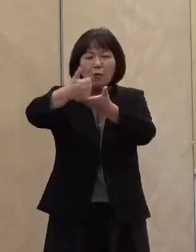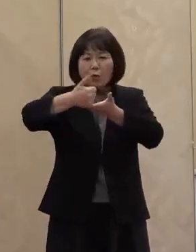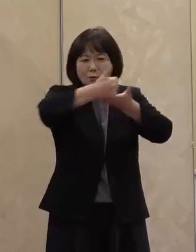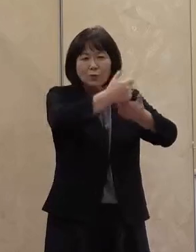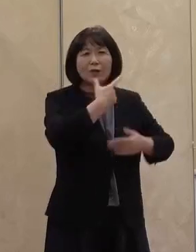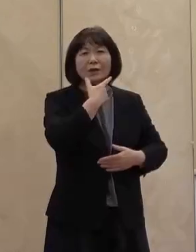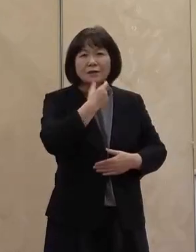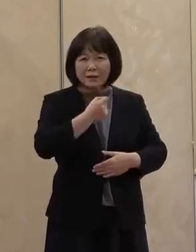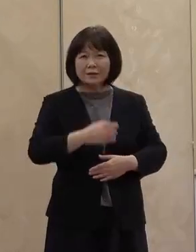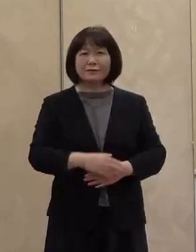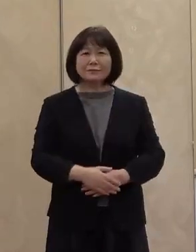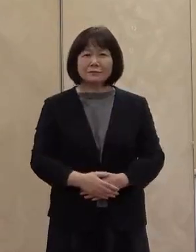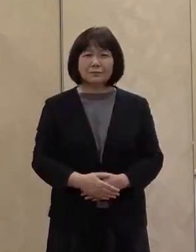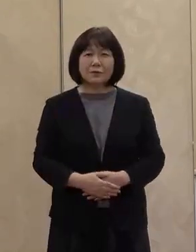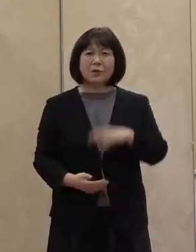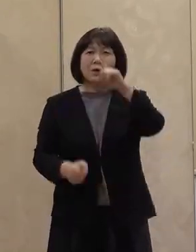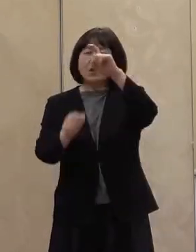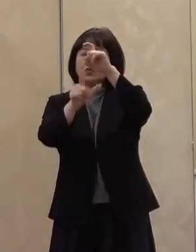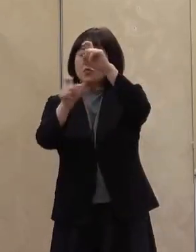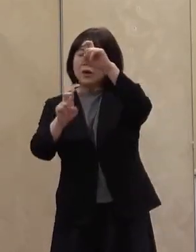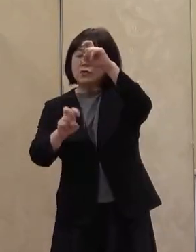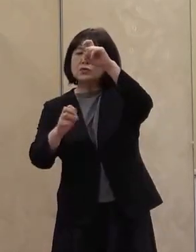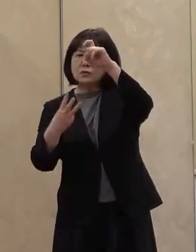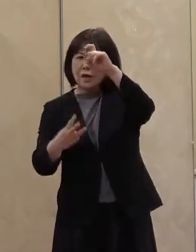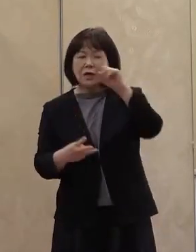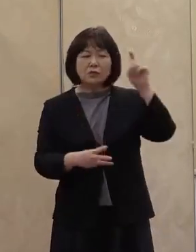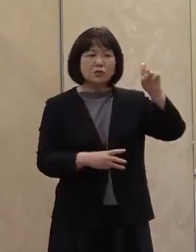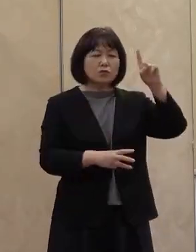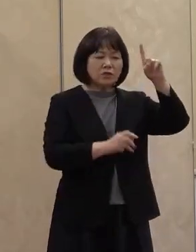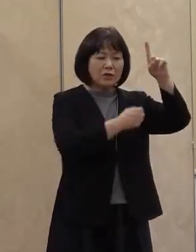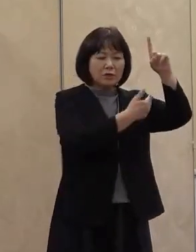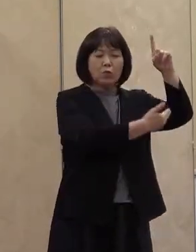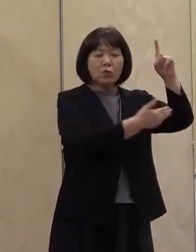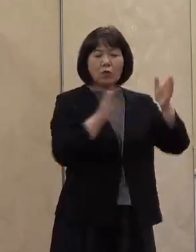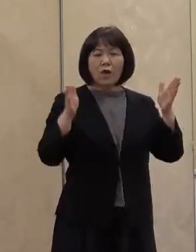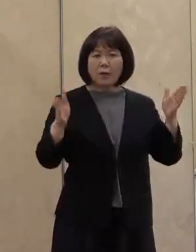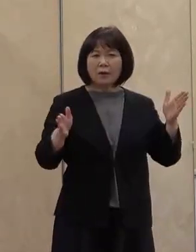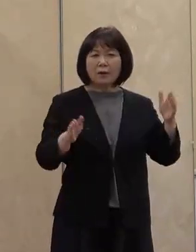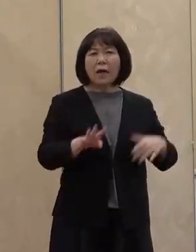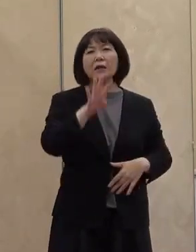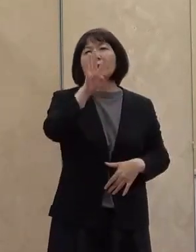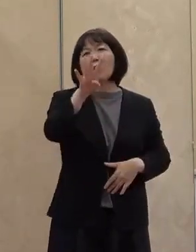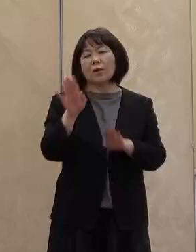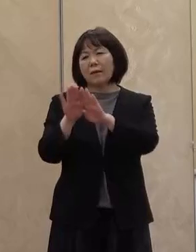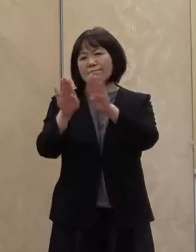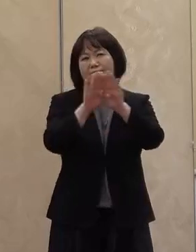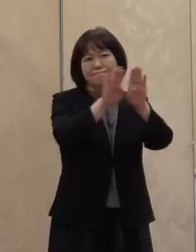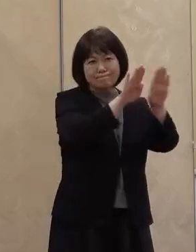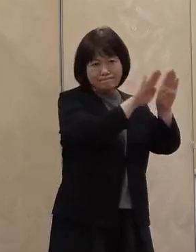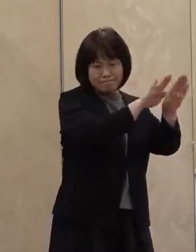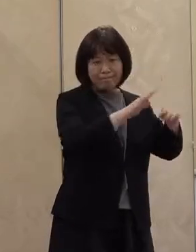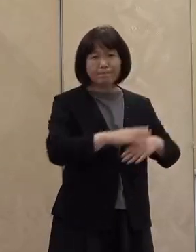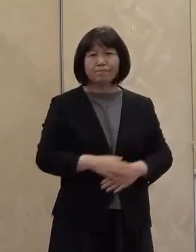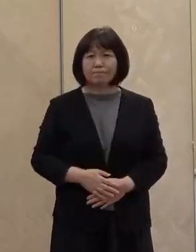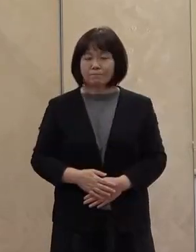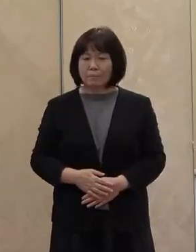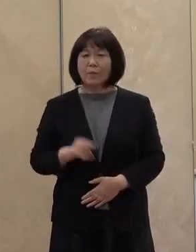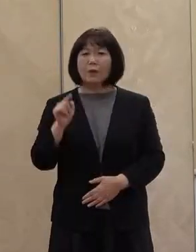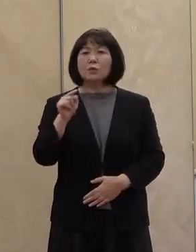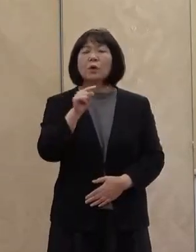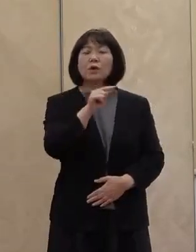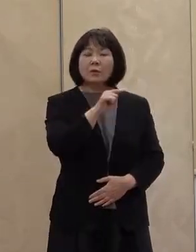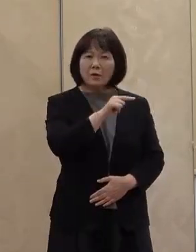。10月23日から11月9日まで、4回にわたって行います。まあ、それぞれあ